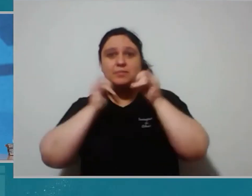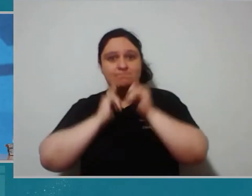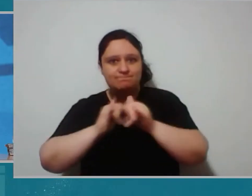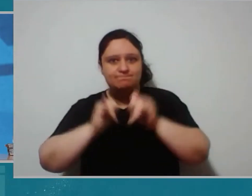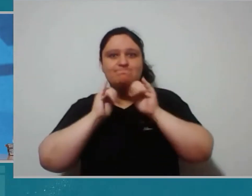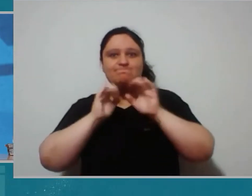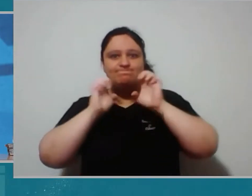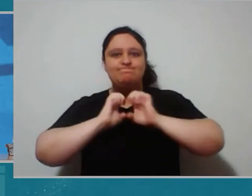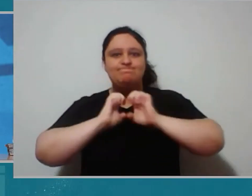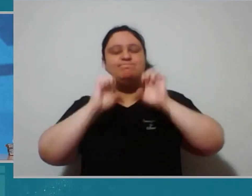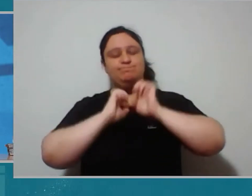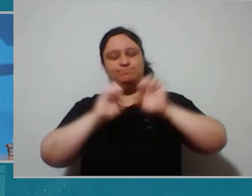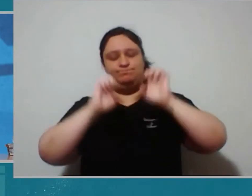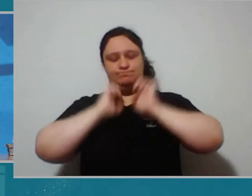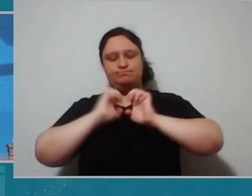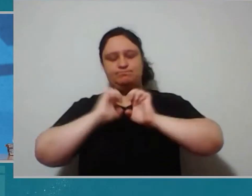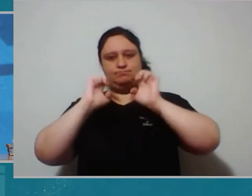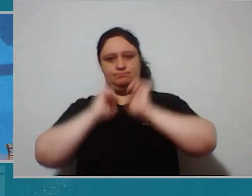o Evangelho.